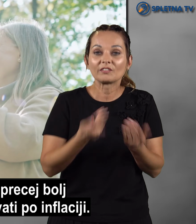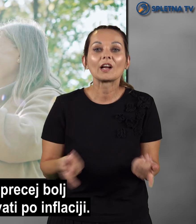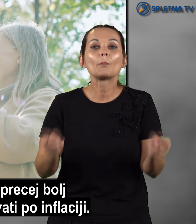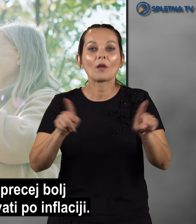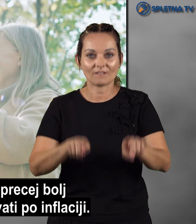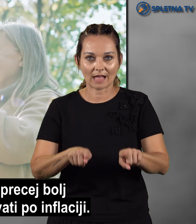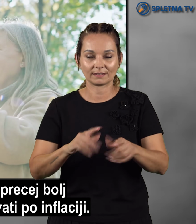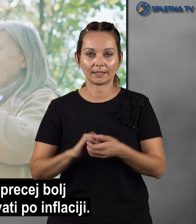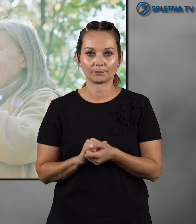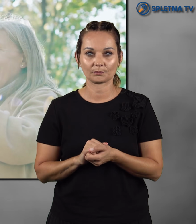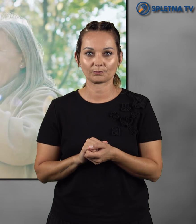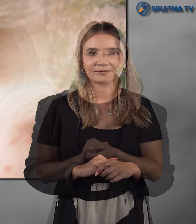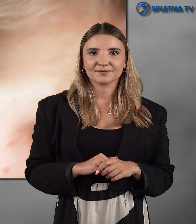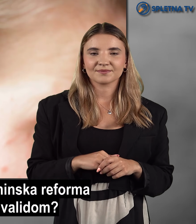inflaciji.